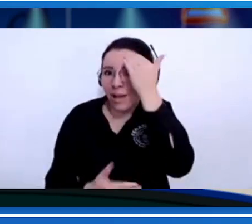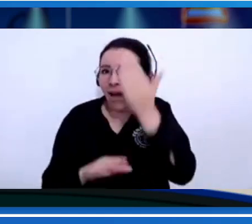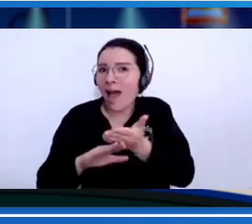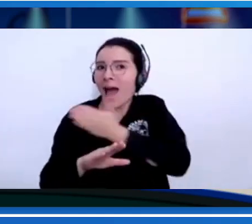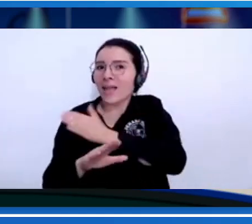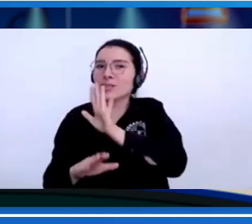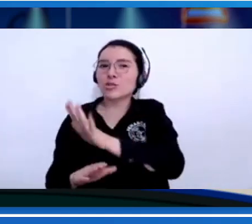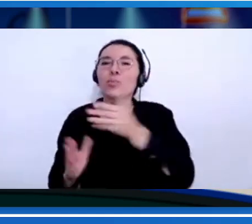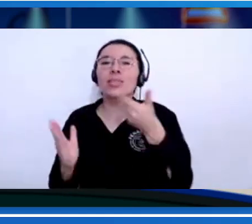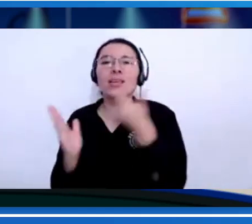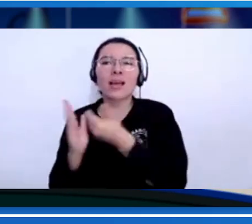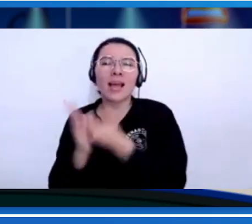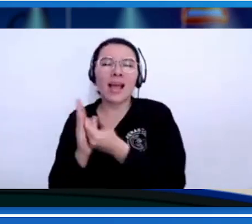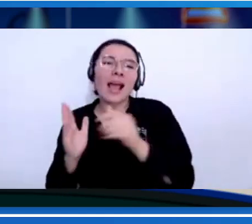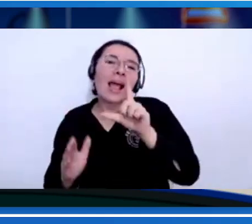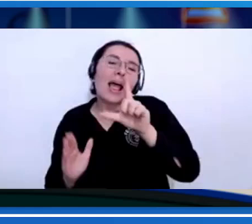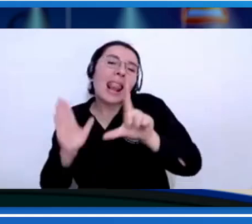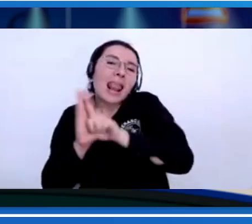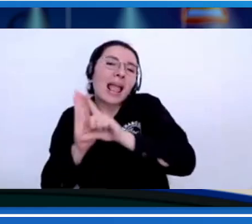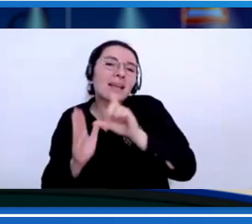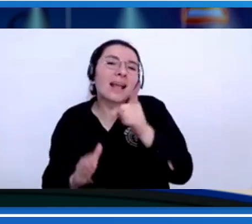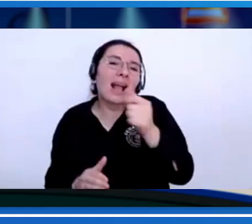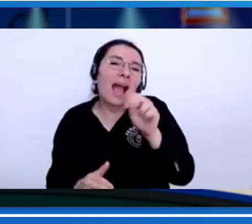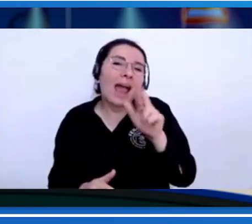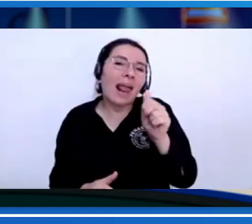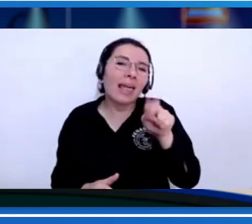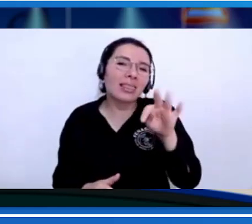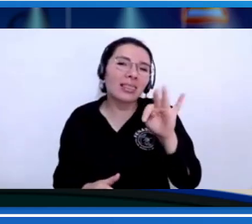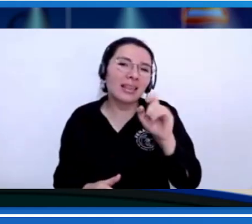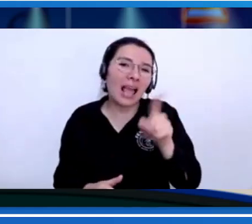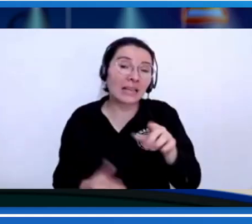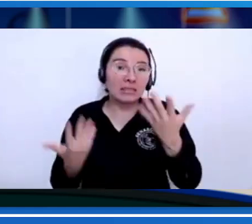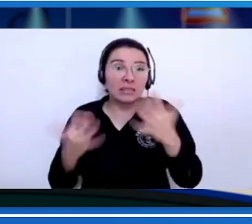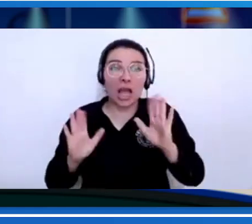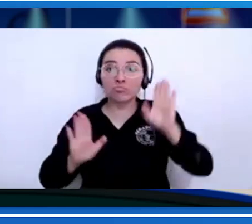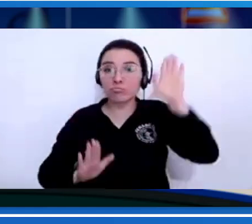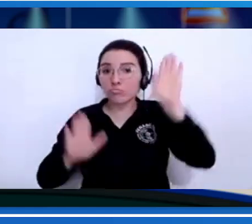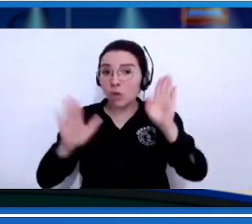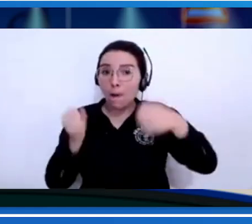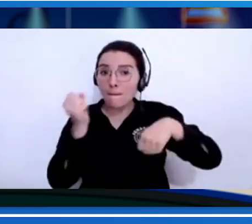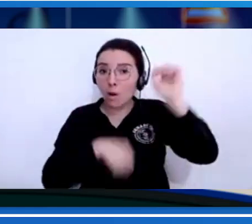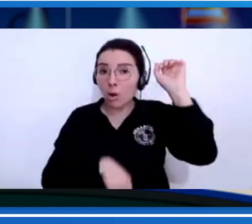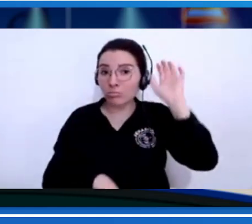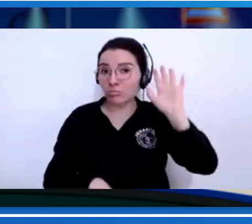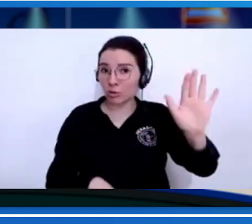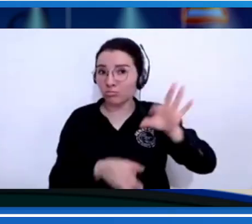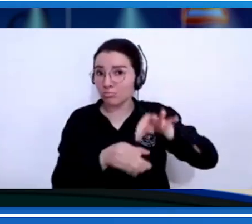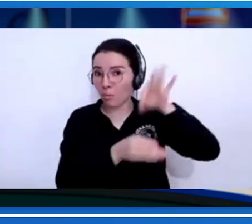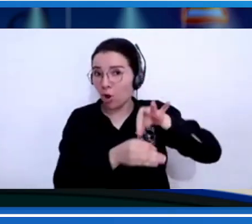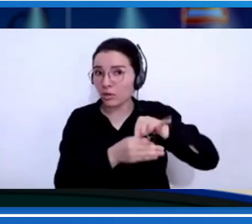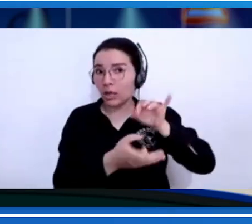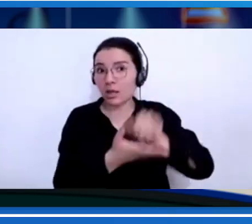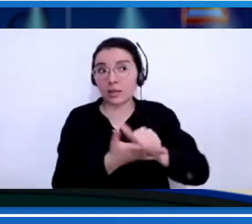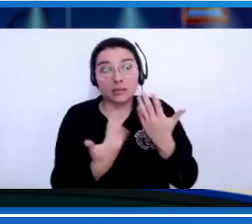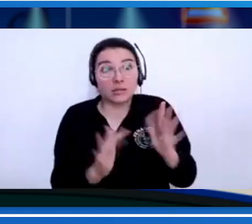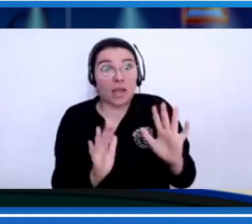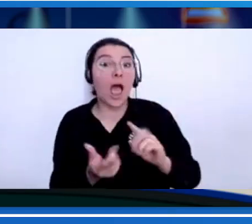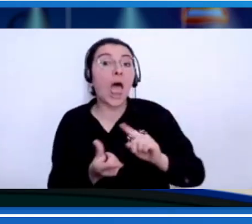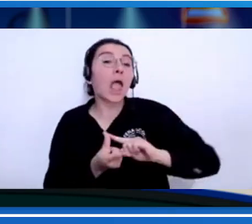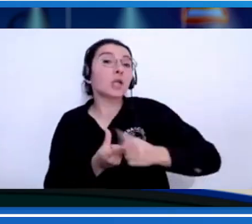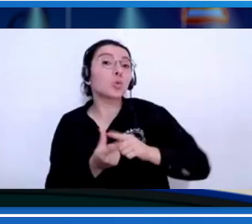ya superada la etapa de elecciones, ya los alcaldes no tienen ninguna restricción ni ninguna excusa, más allá del proceso